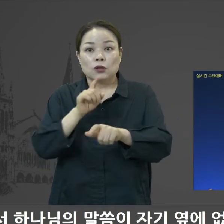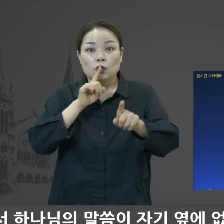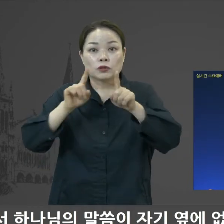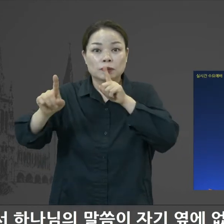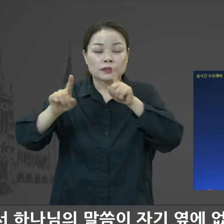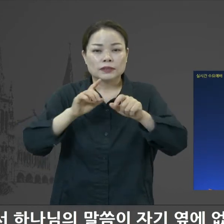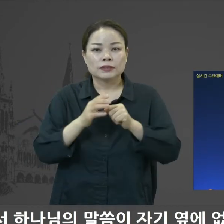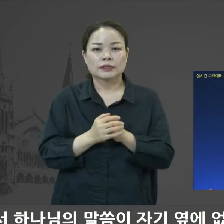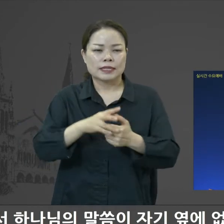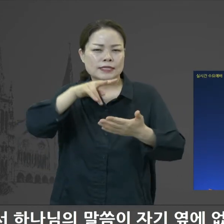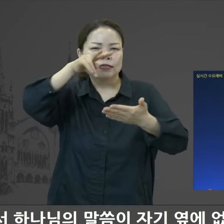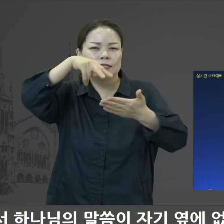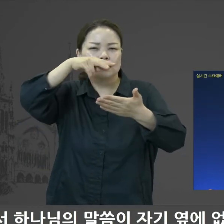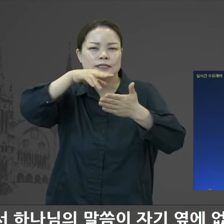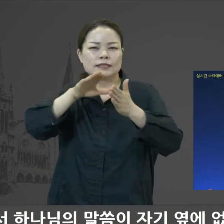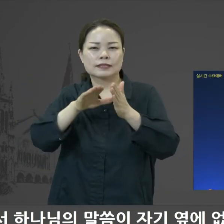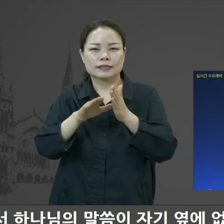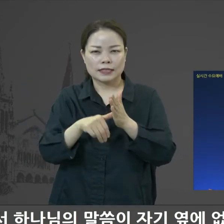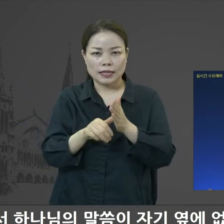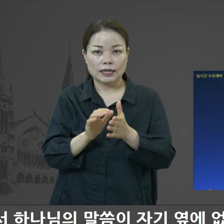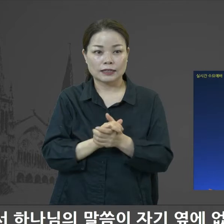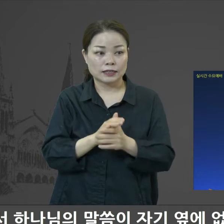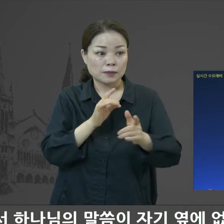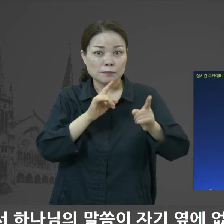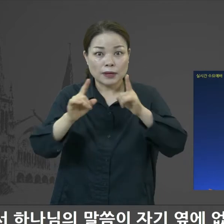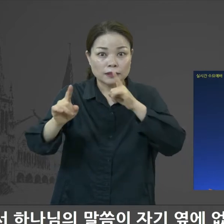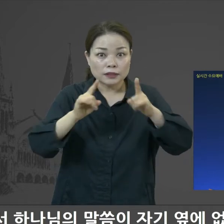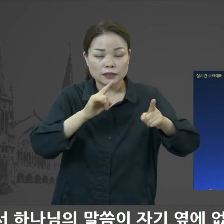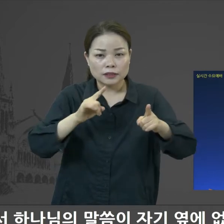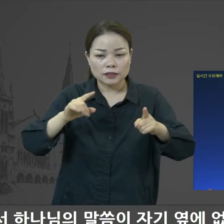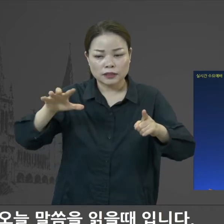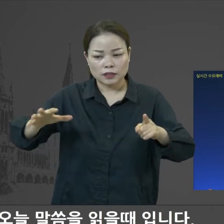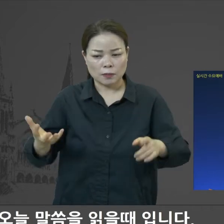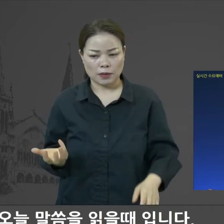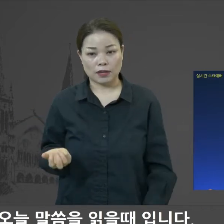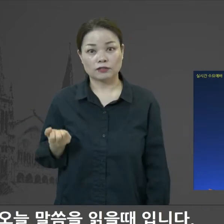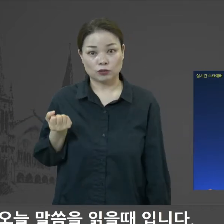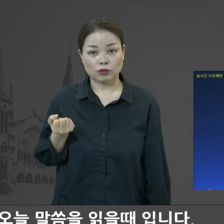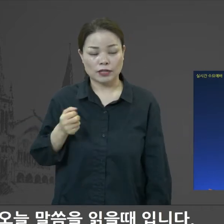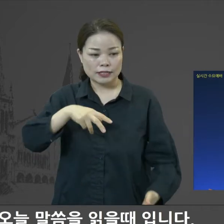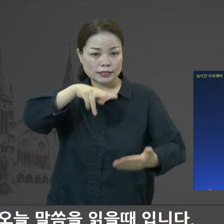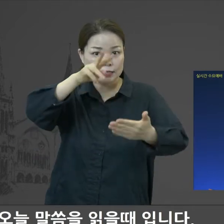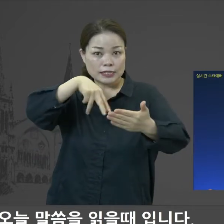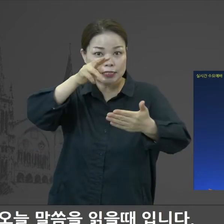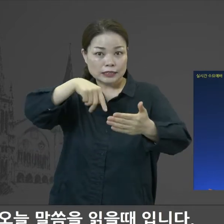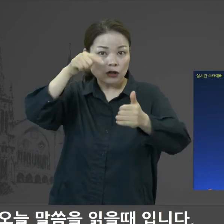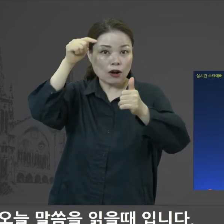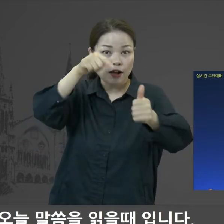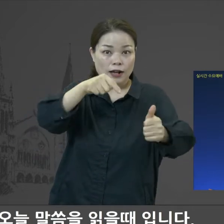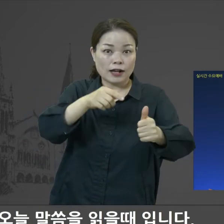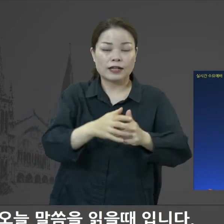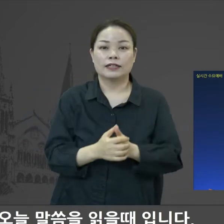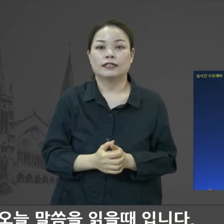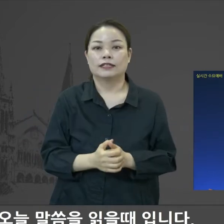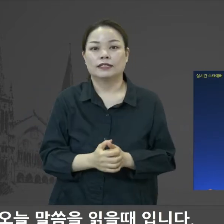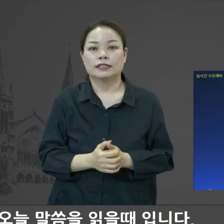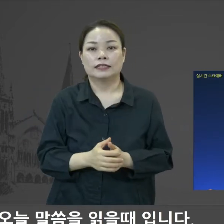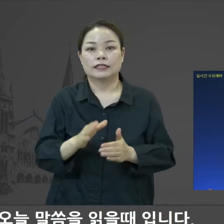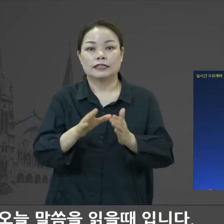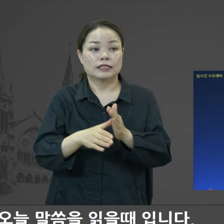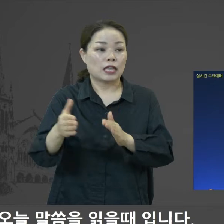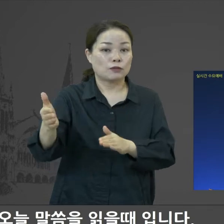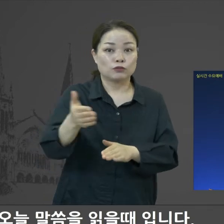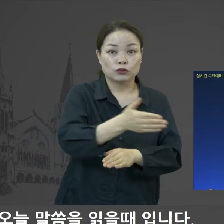말씀을 이제 읽을 때인데요, 이 말씀을 옆에 두고 읽으라라고 이야기합니다. 그러면